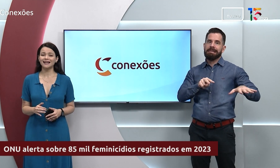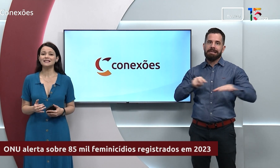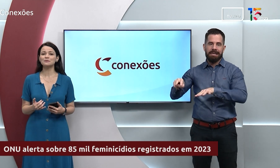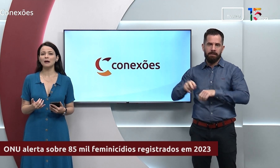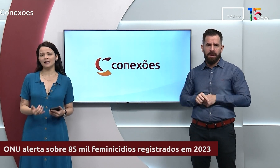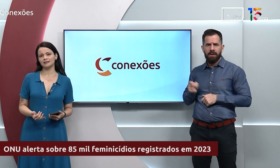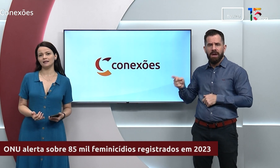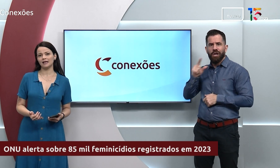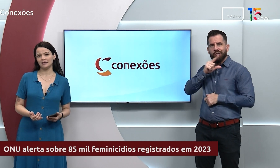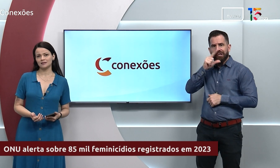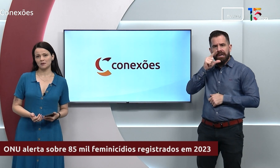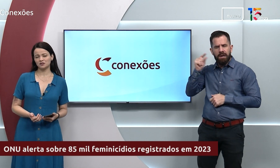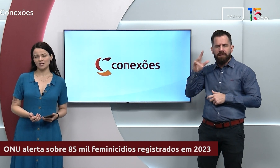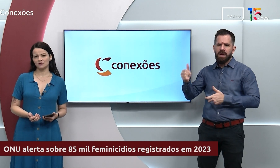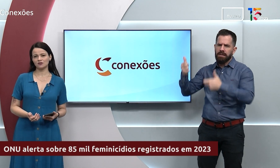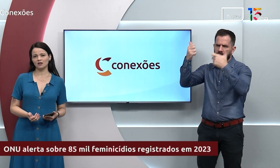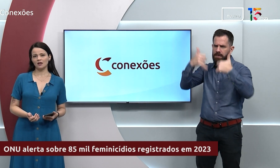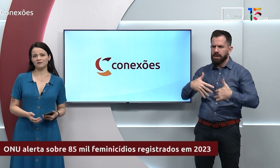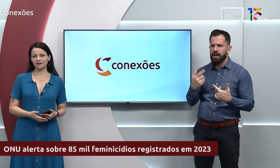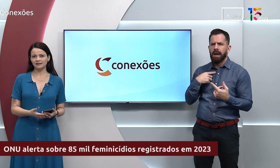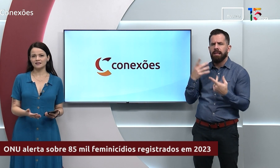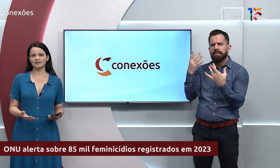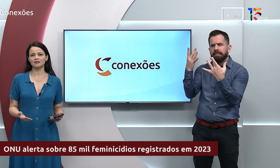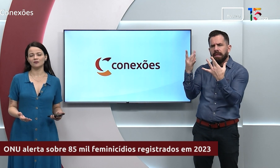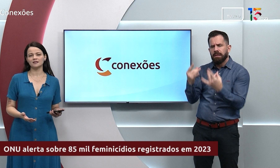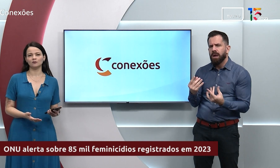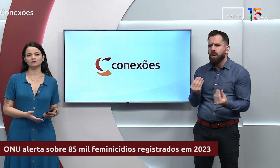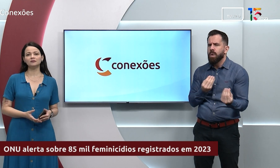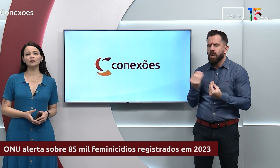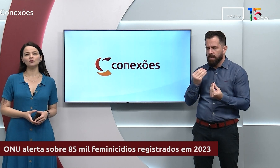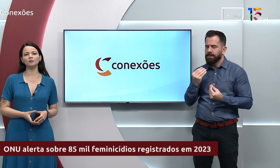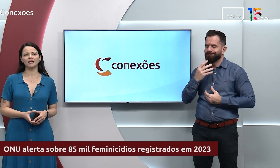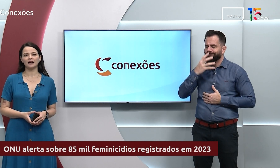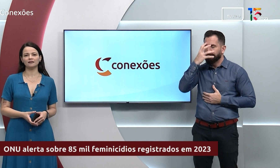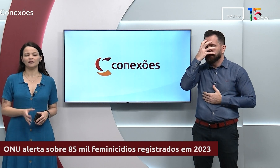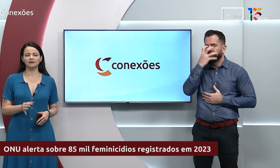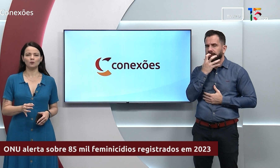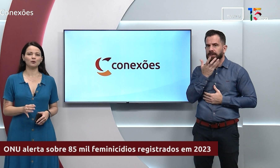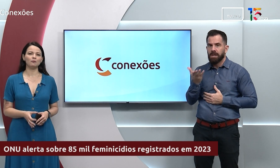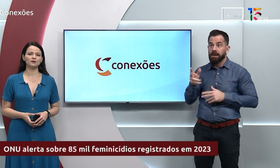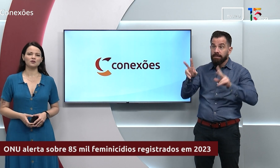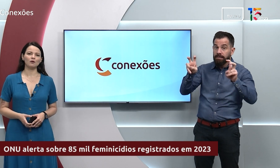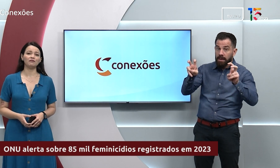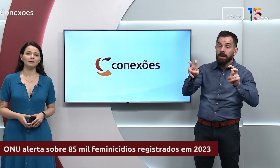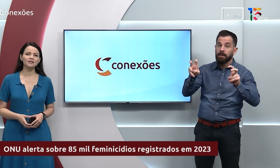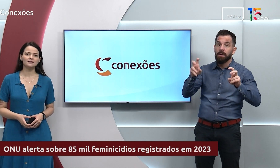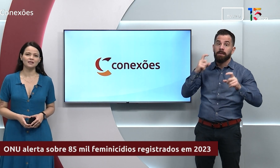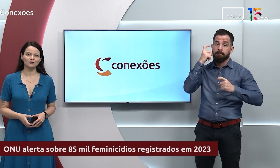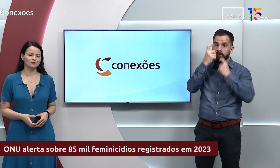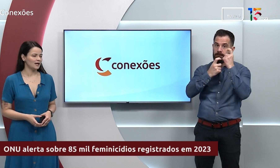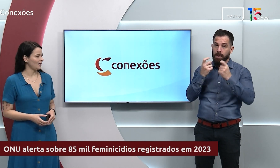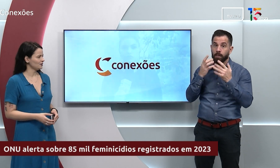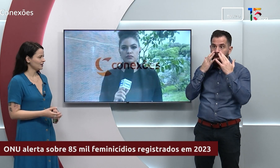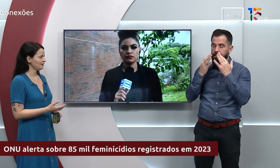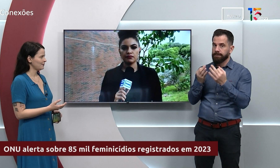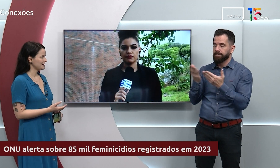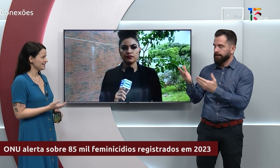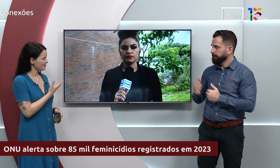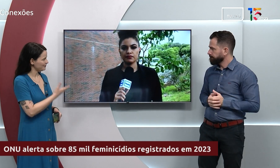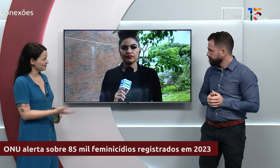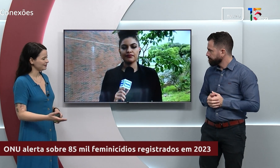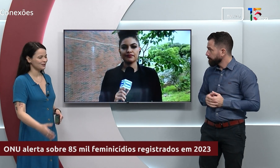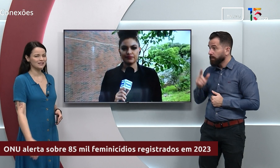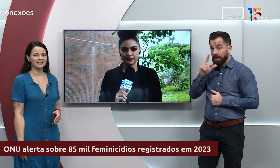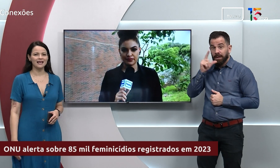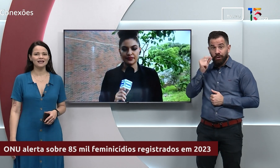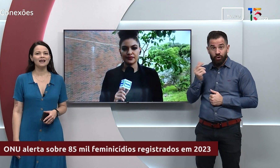Oliveira traz mais detalhes para a gente, falar dessa situação tão complicada, tão preocupante que é o feminicídio. A Janaína vai aparecer,